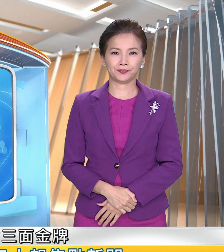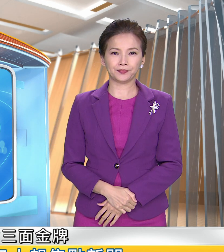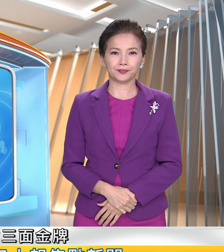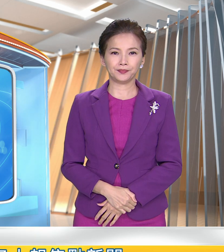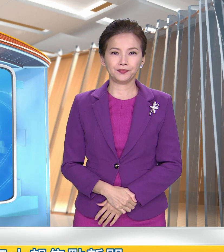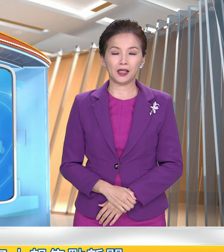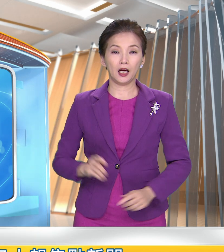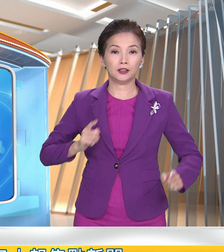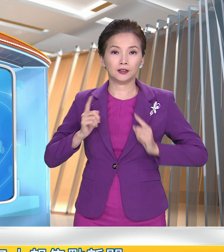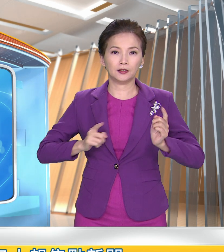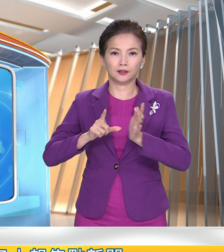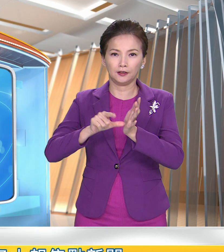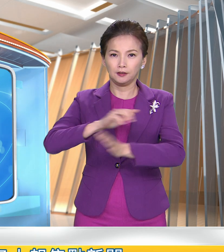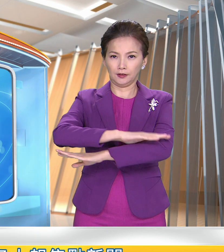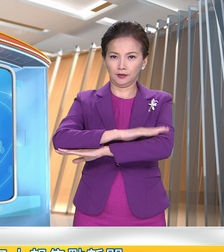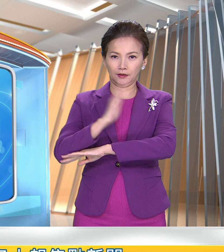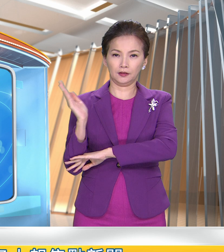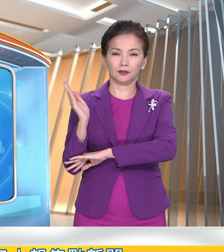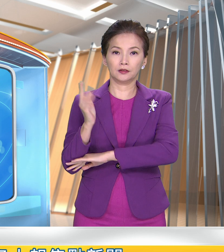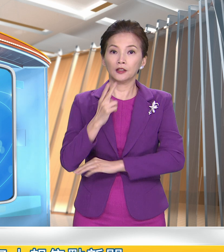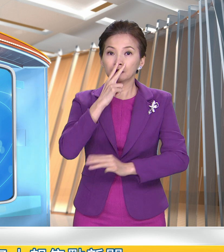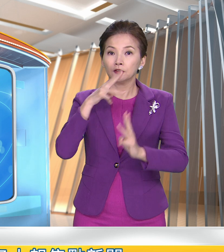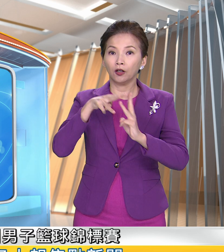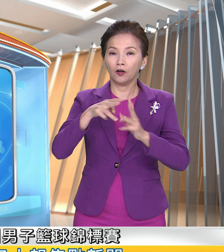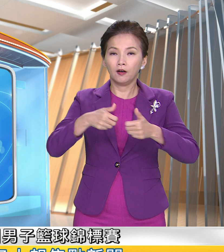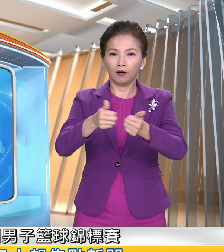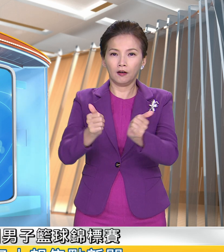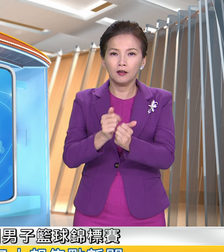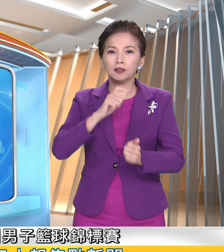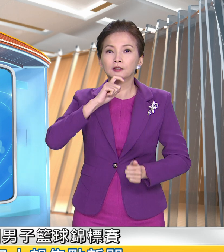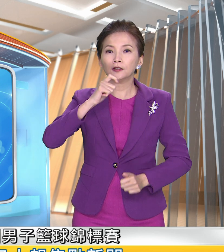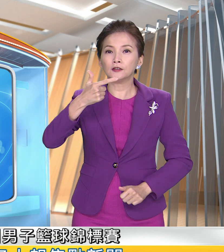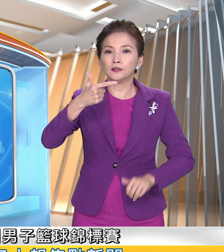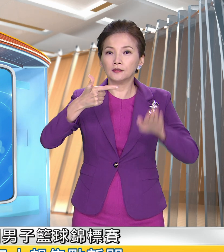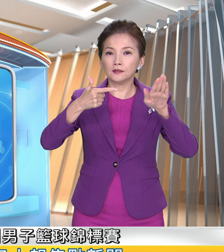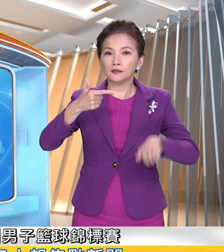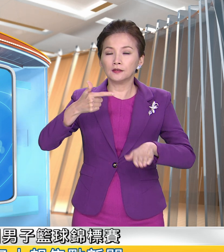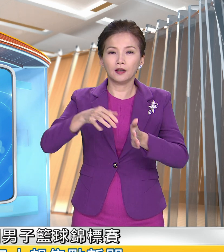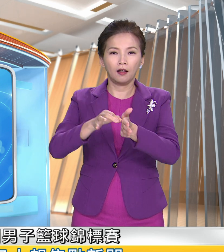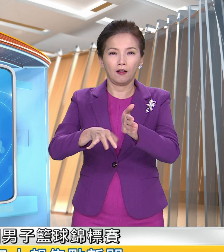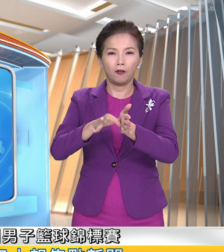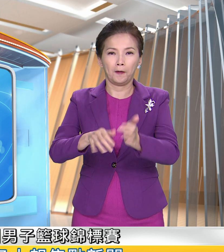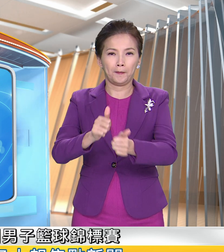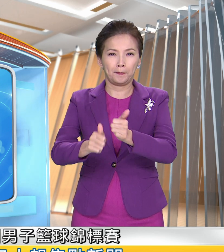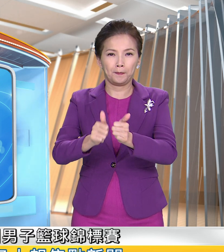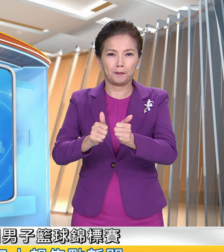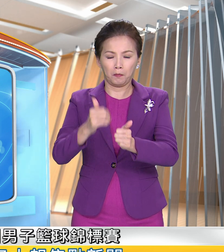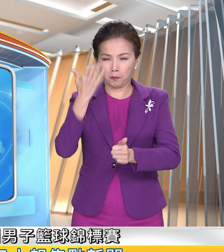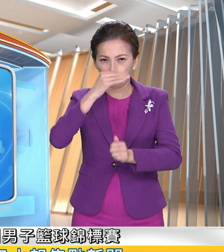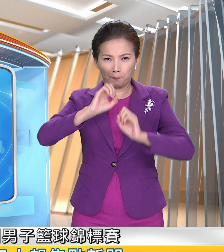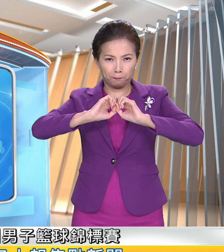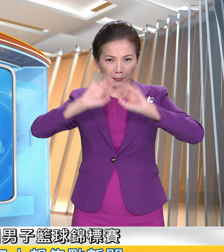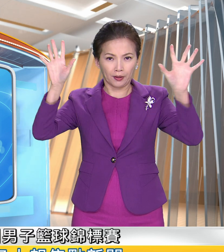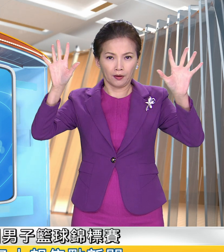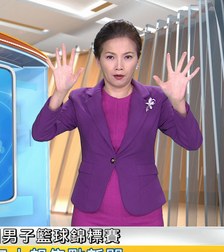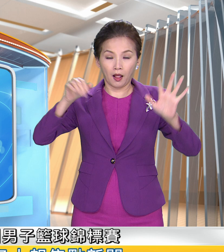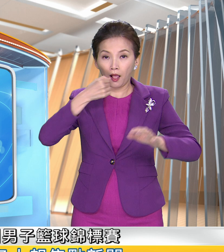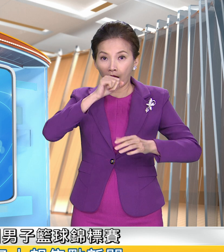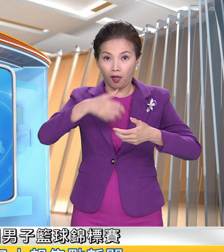而自由时报是报道，台湾队在 U16 亚洲男子篮球锦标赛无预